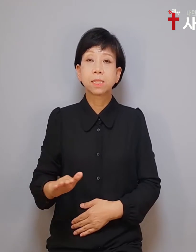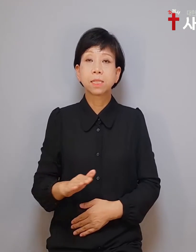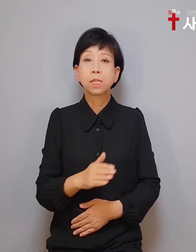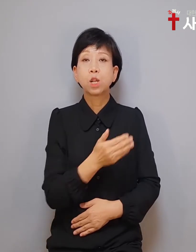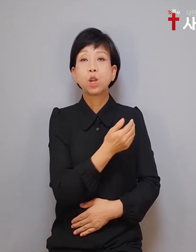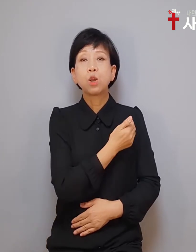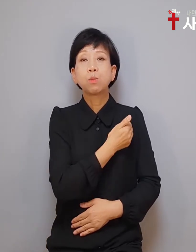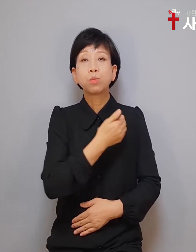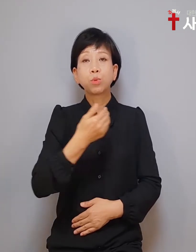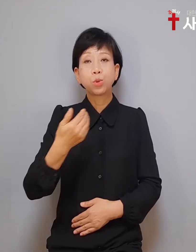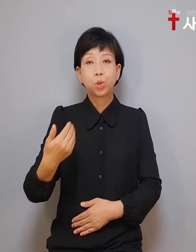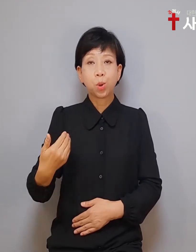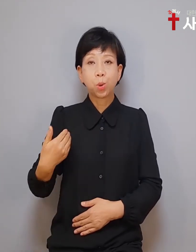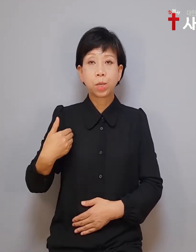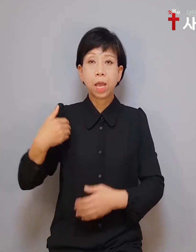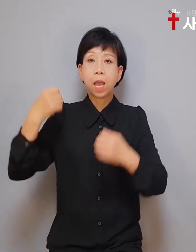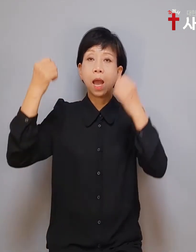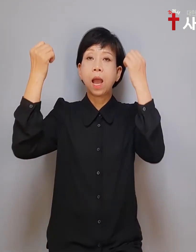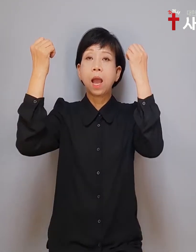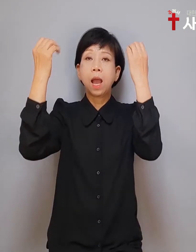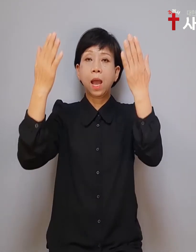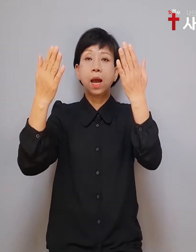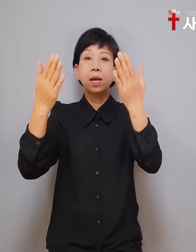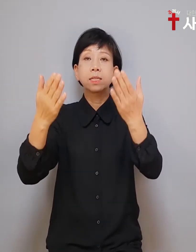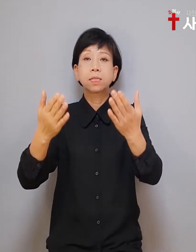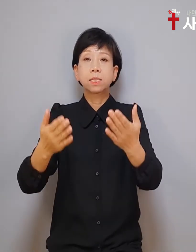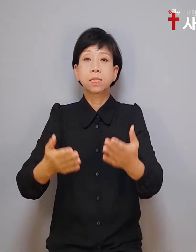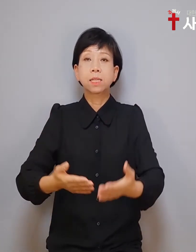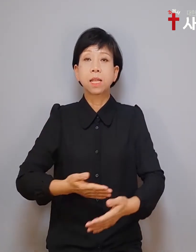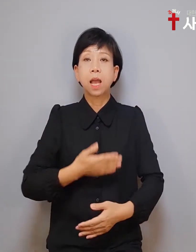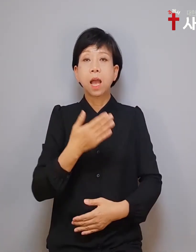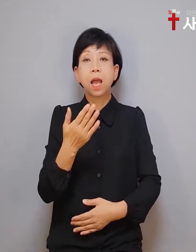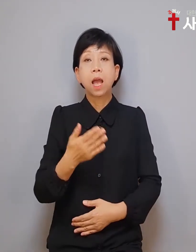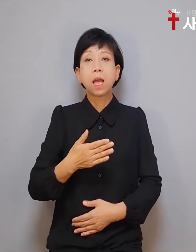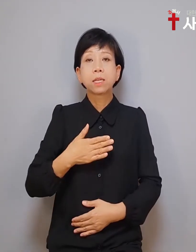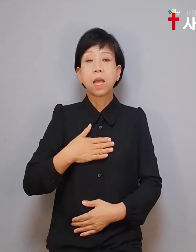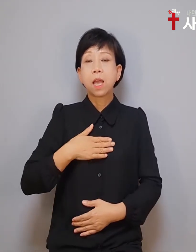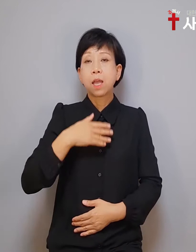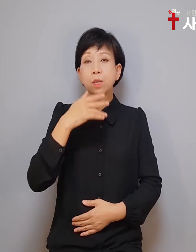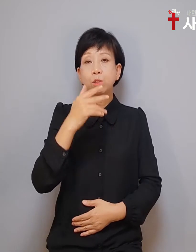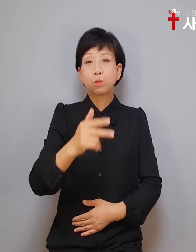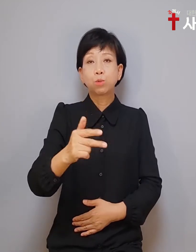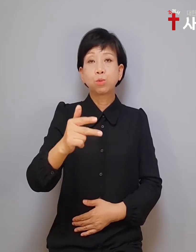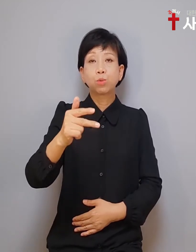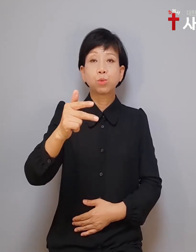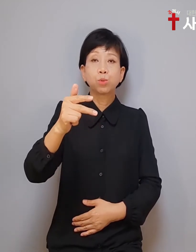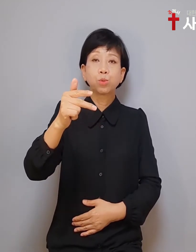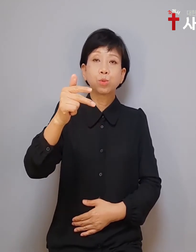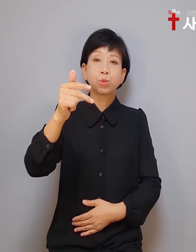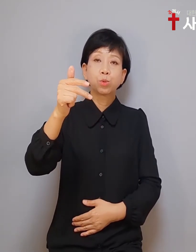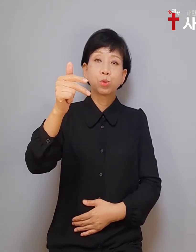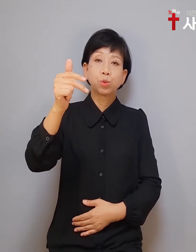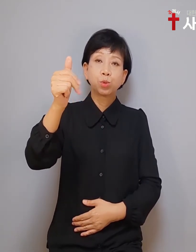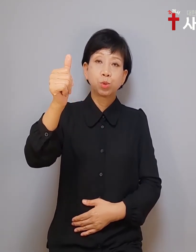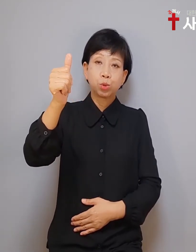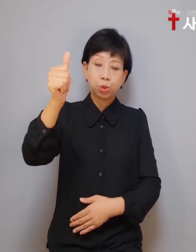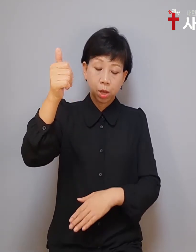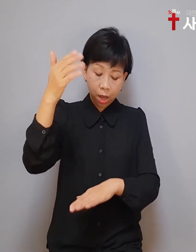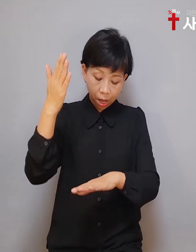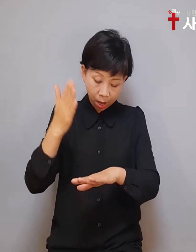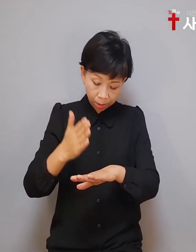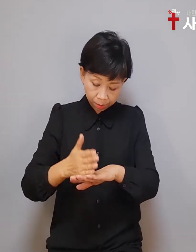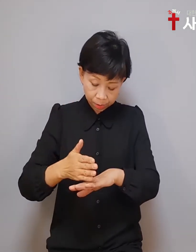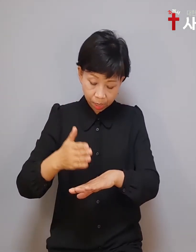우리를 부욕해 하신 나의 주